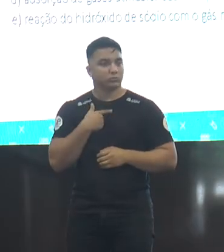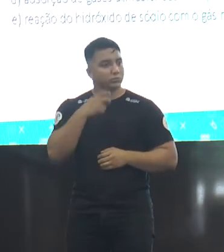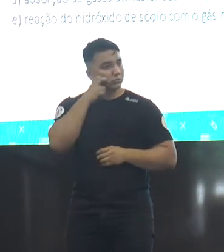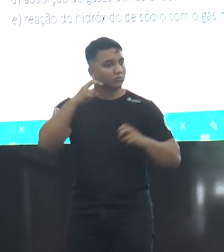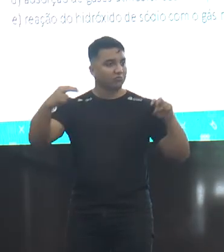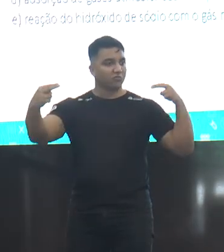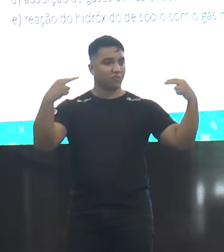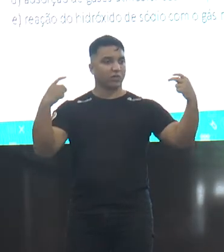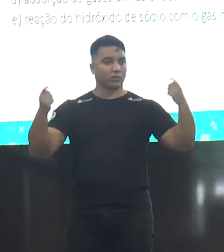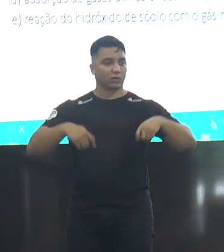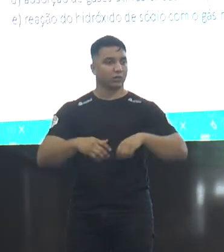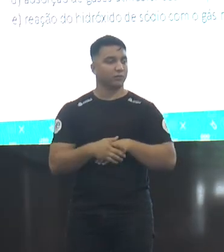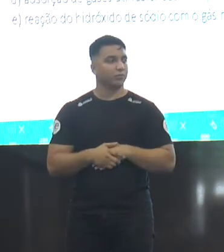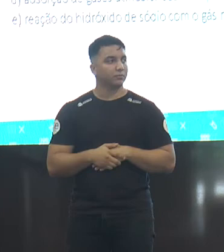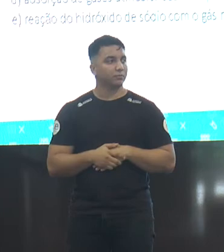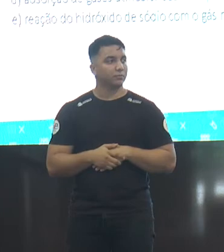canto.